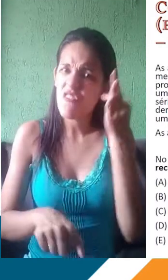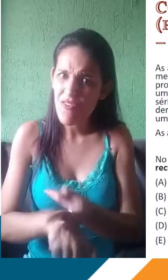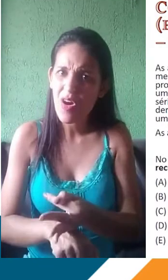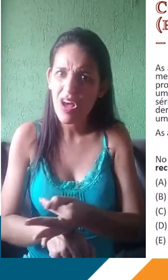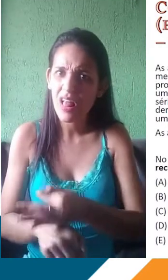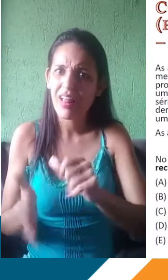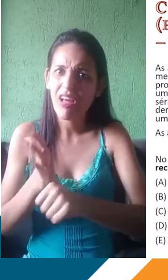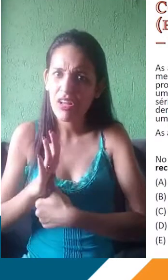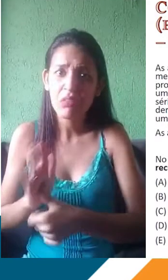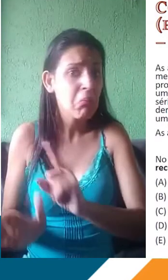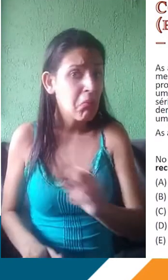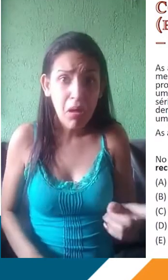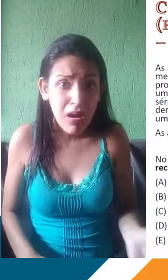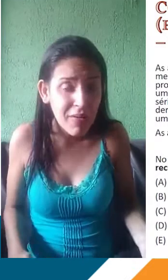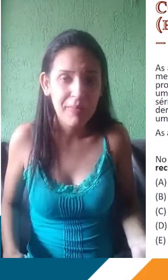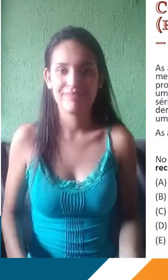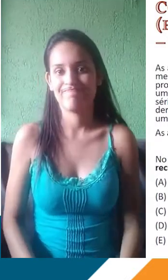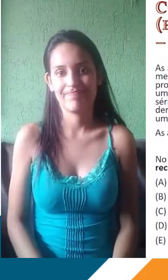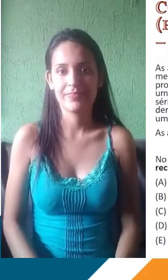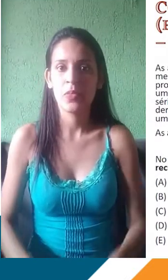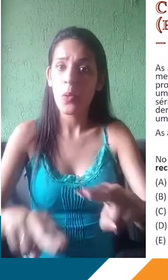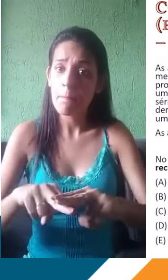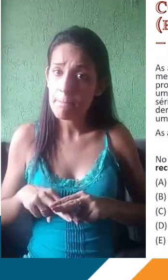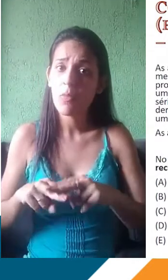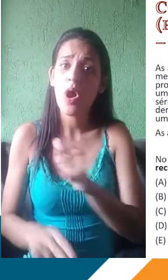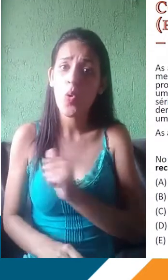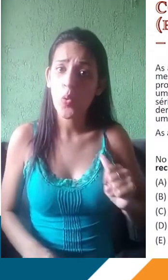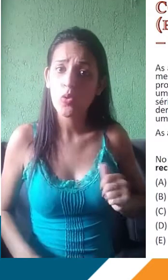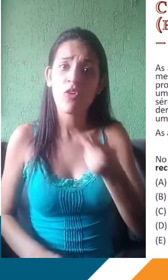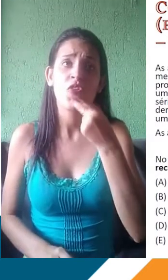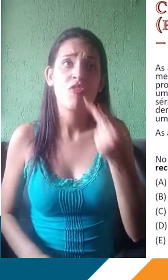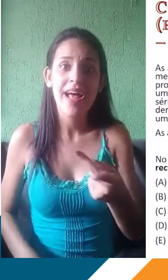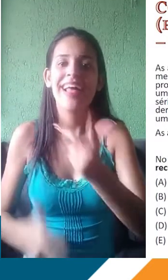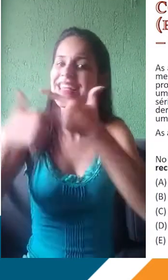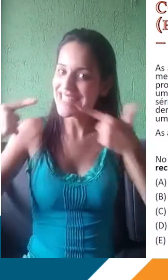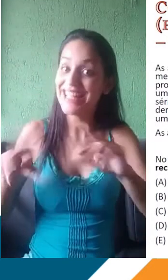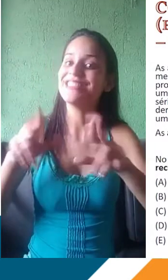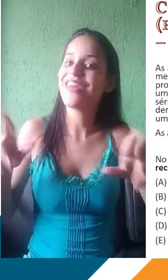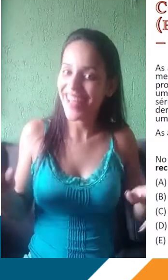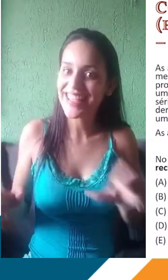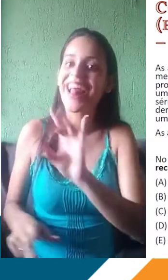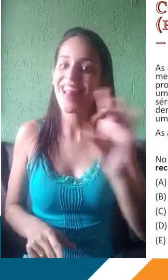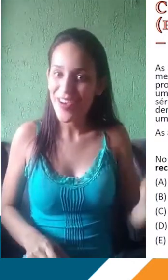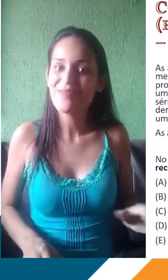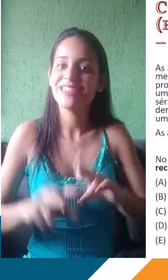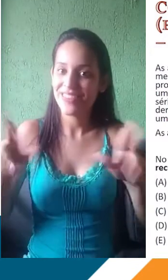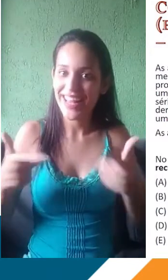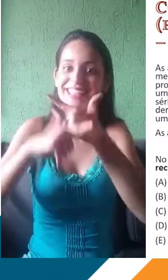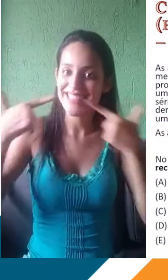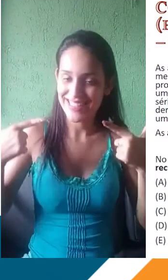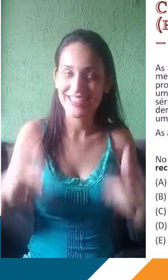de identidade, não é coerente com o texto, nós vimos que o riso as diferenciava e também não é o que está em foco no